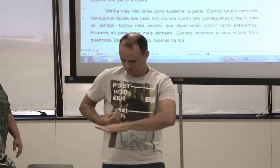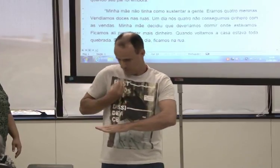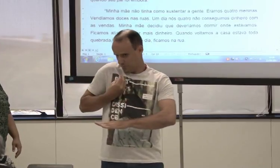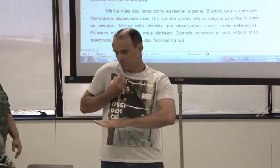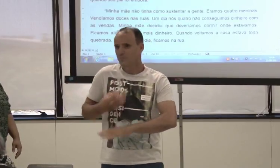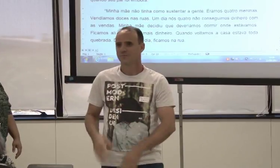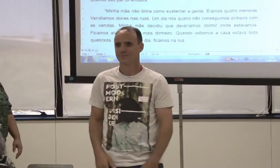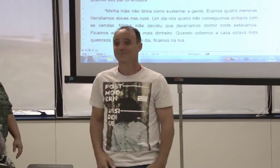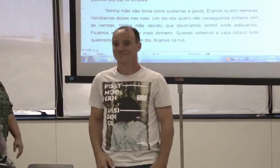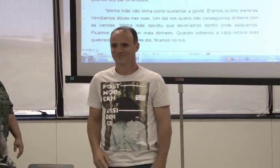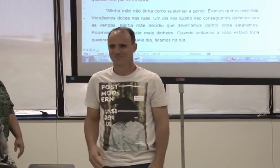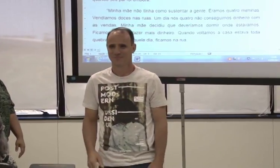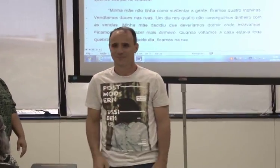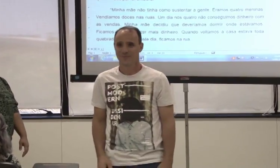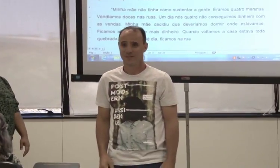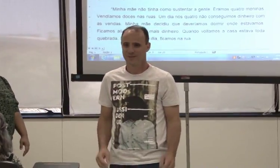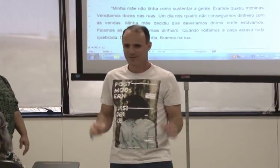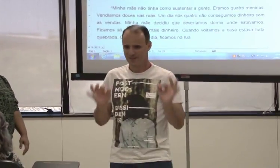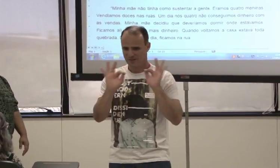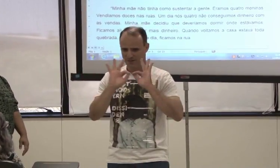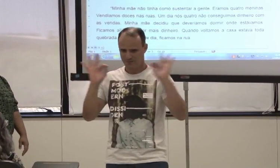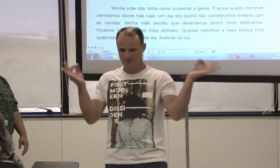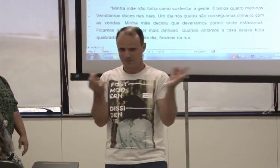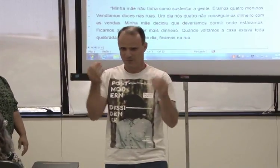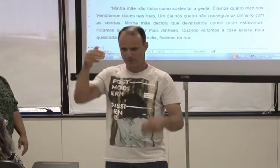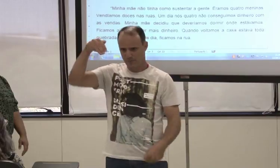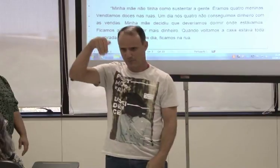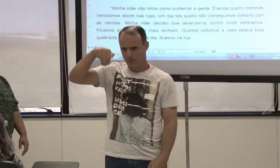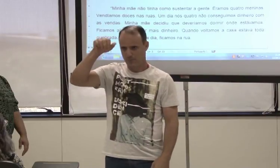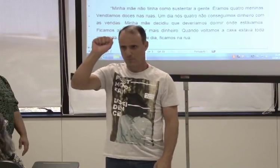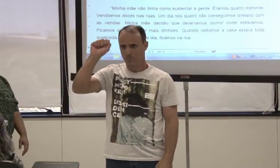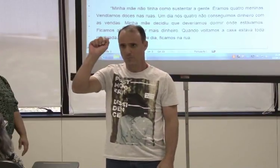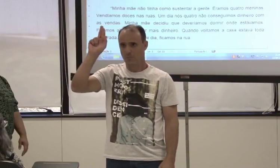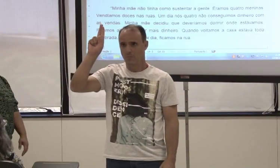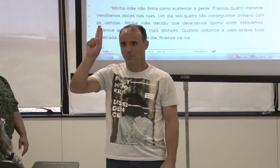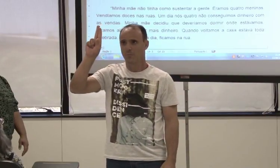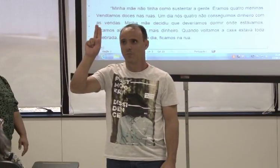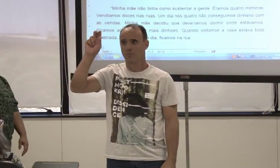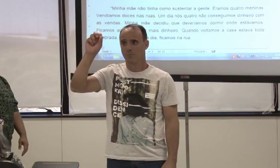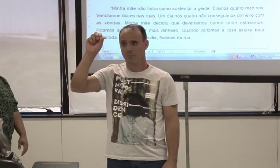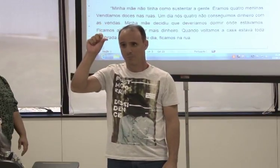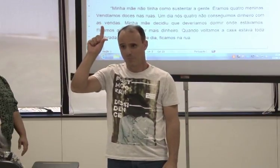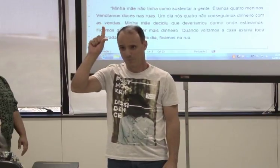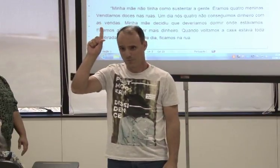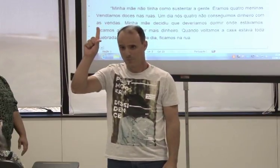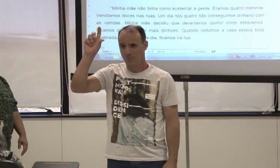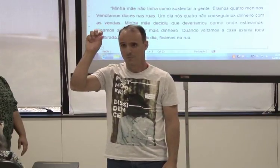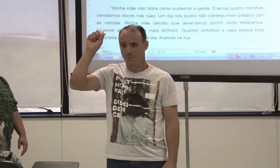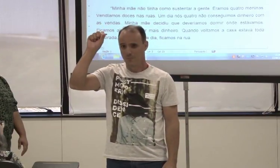A família de Margarete foi para as ruas do Rio de Janeiro.